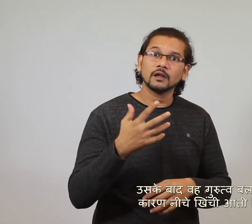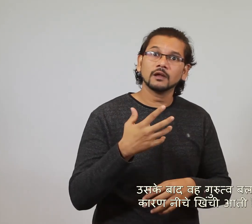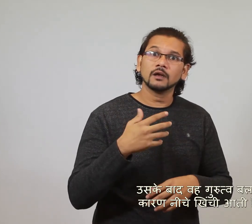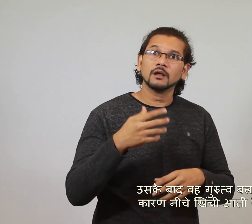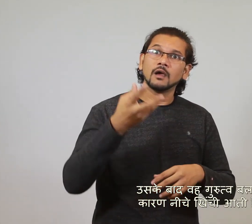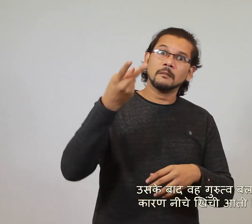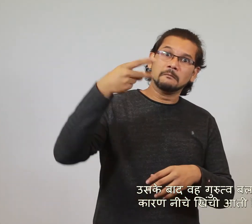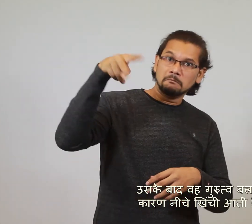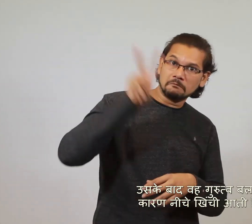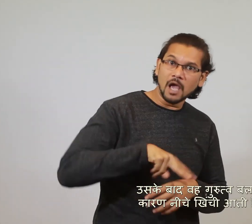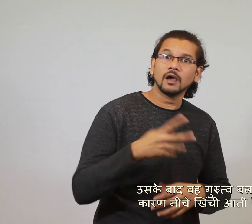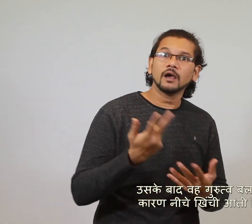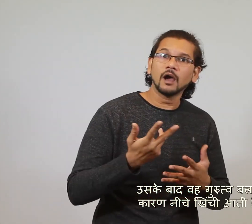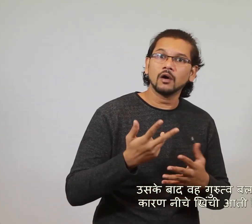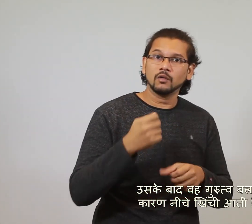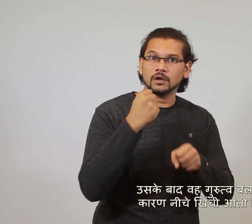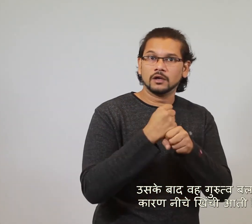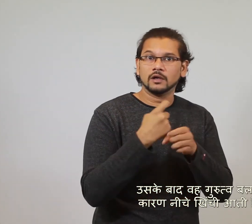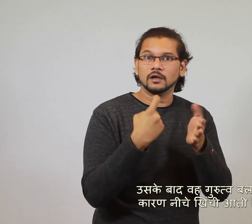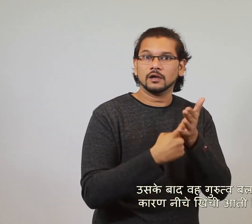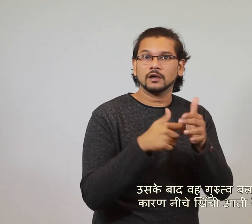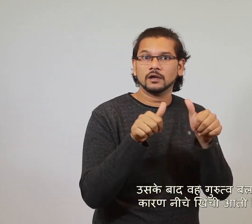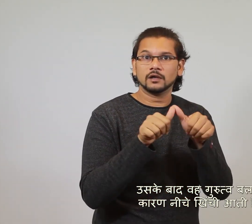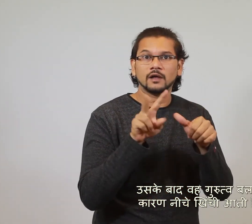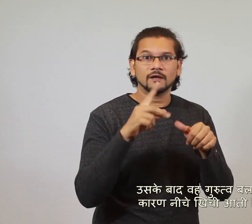उसके बाद वो गुरुत्व बल के कारण नीचे कीची आती है